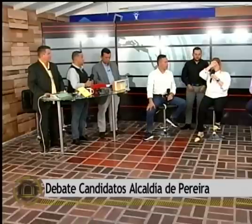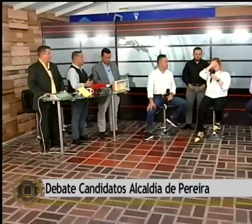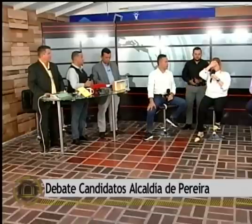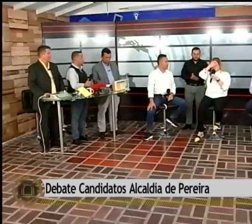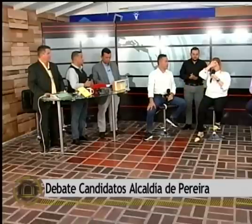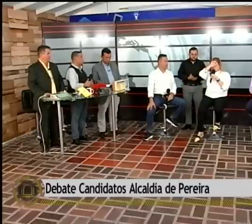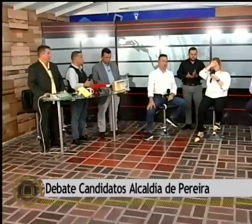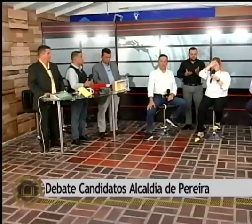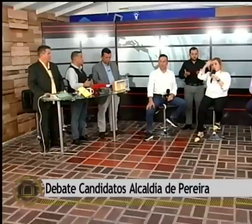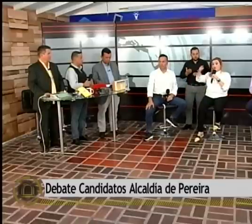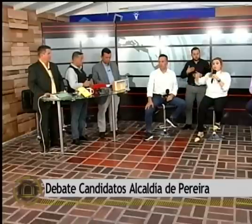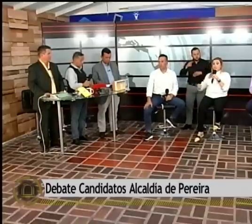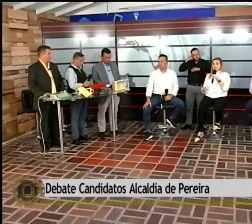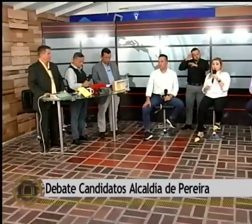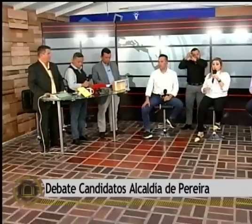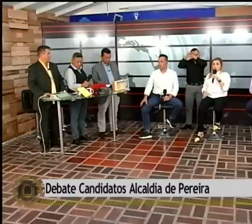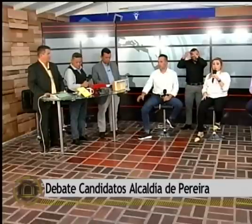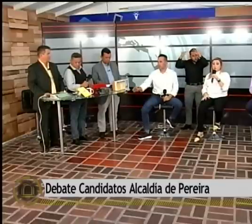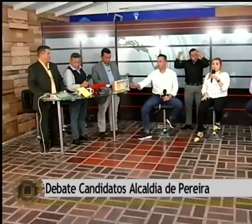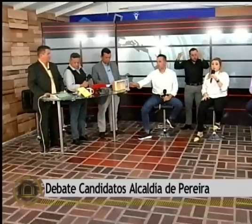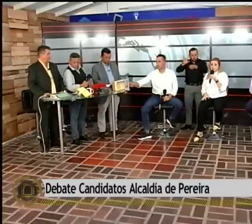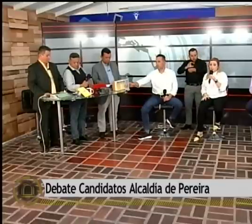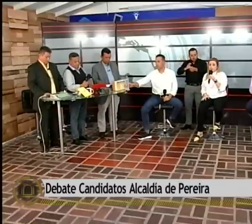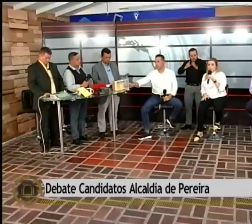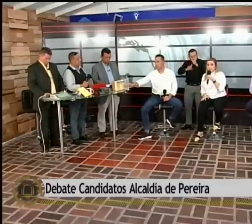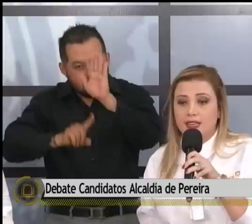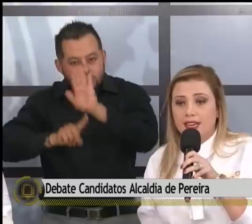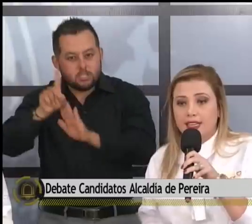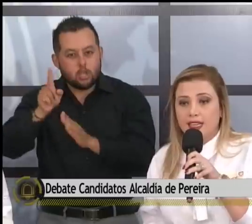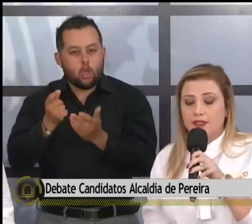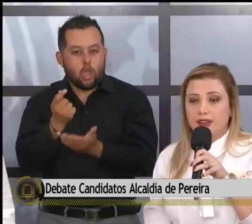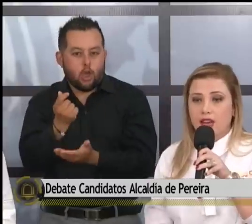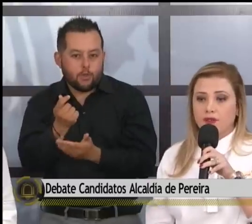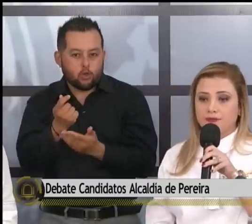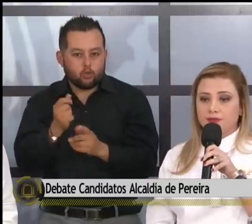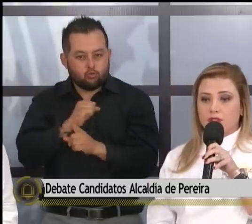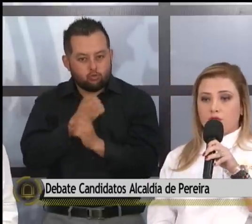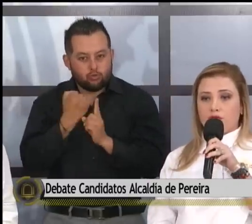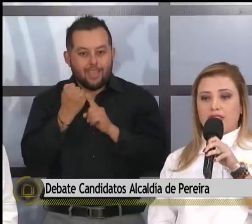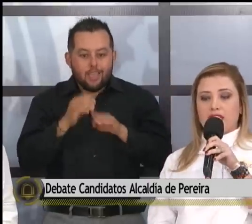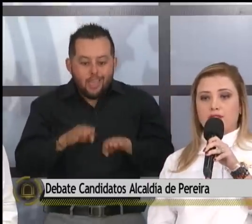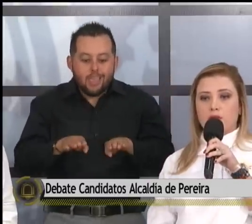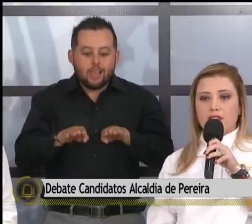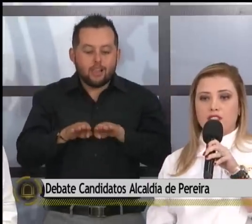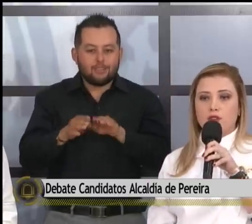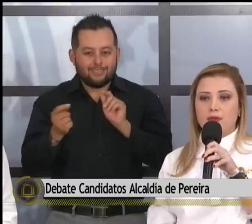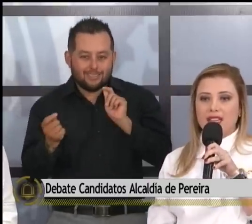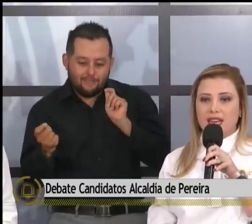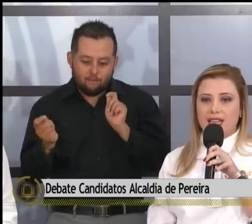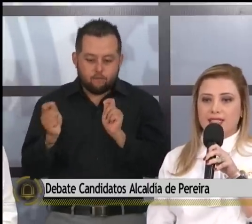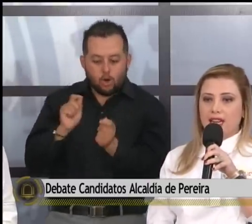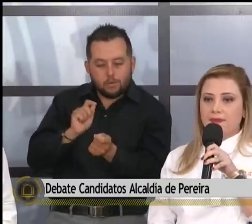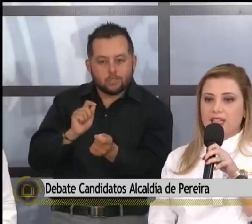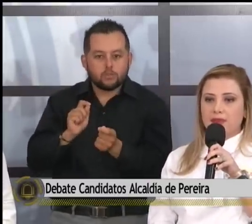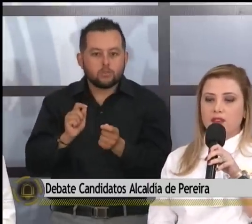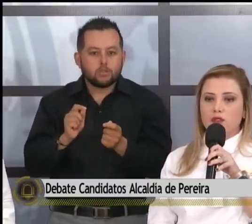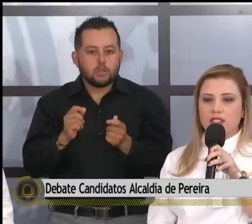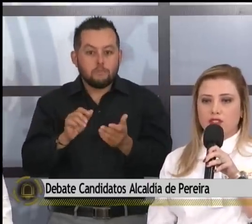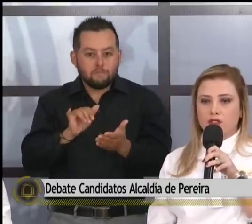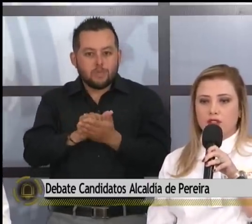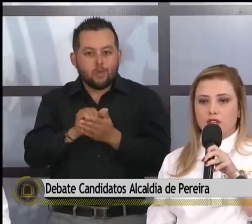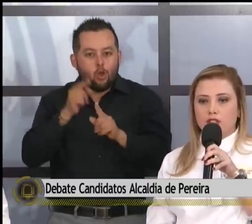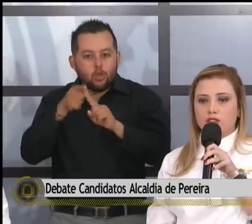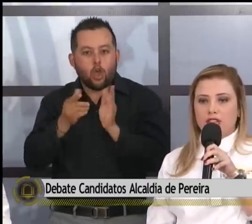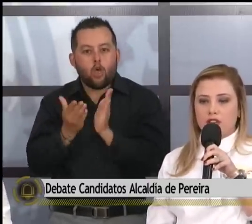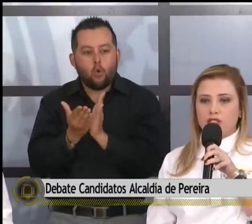Bueno, me sueño una ciudad con un desarrollo económico y social equilibrado, una transformación basada desde la misma